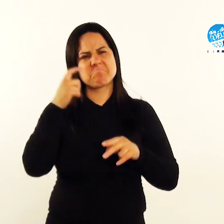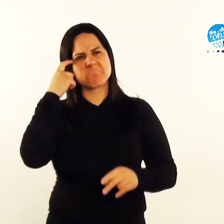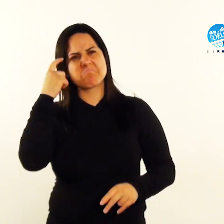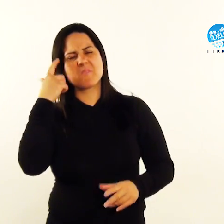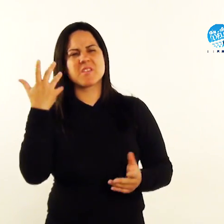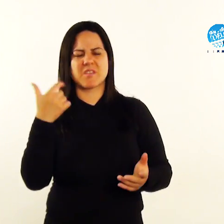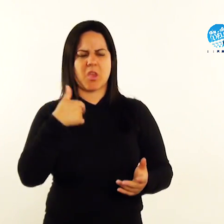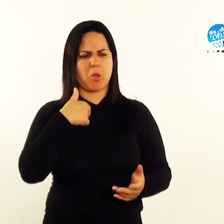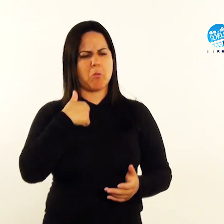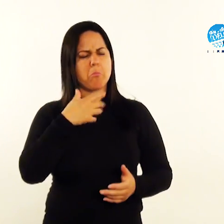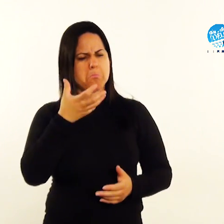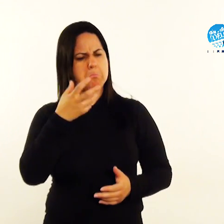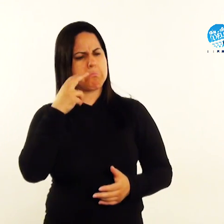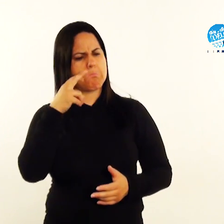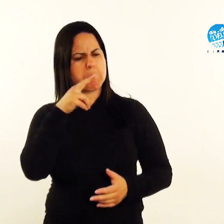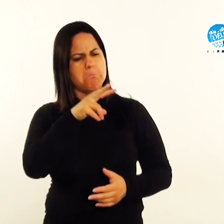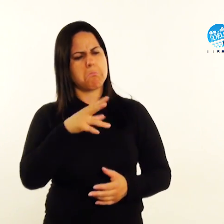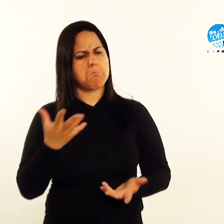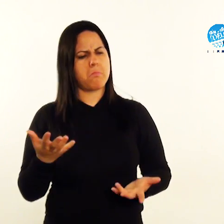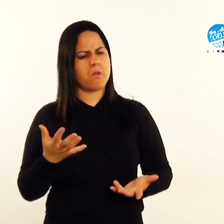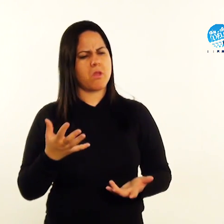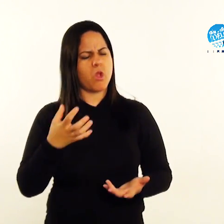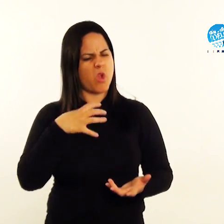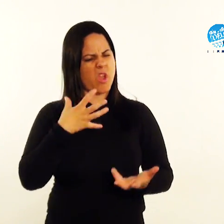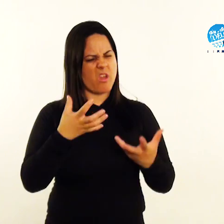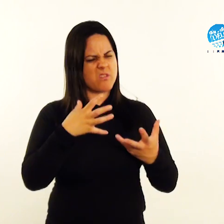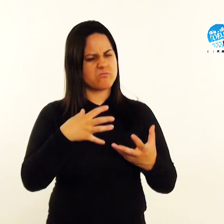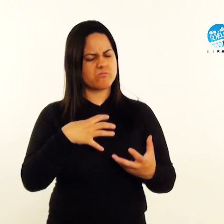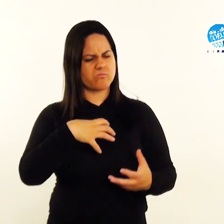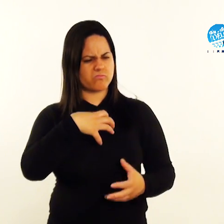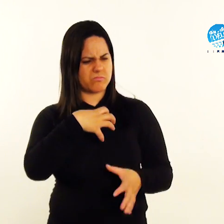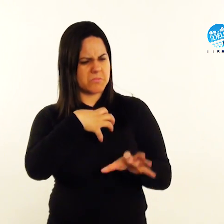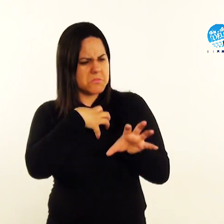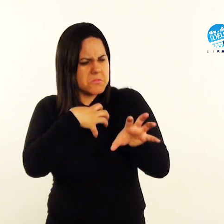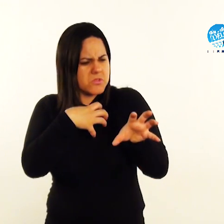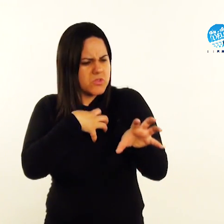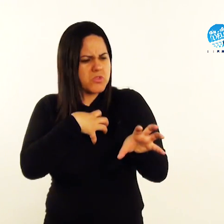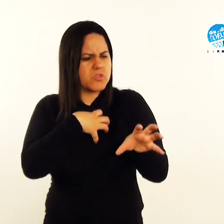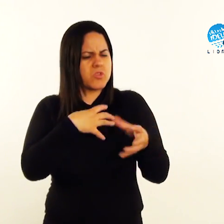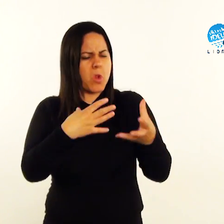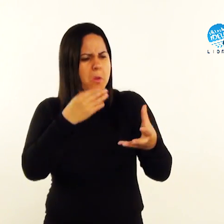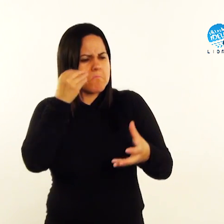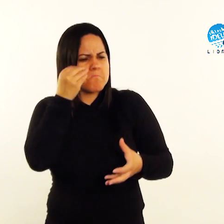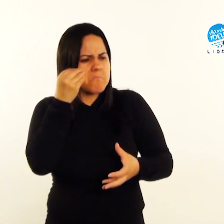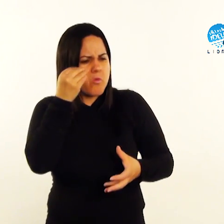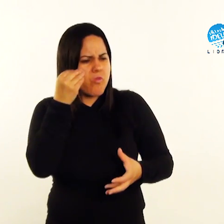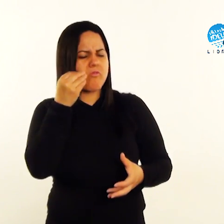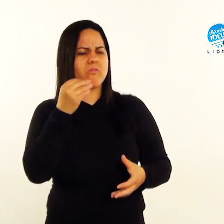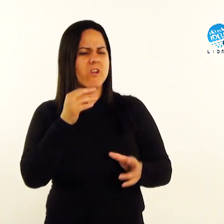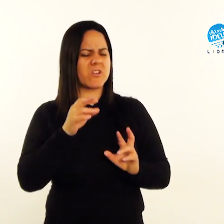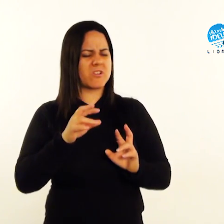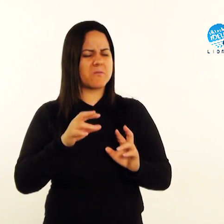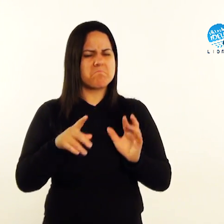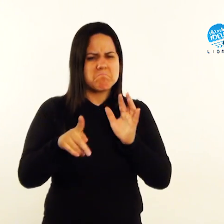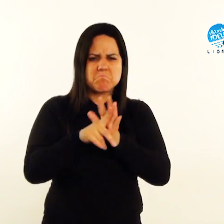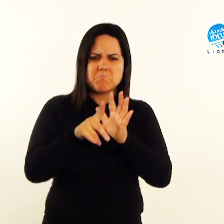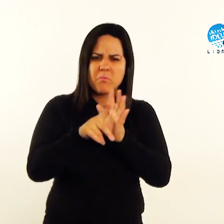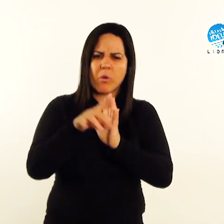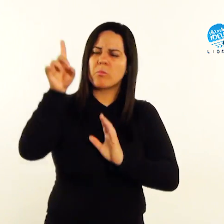eu quero ver, eu quero sentir, eu quero experimentar algo de Deus,